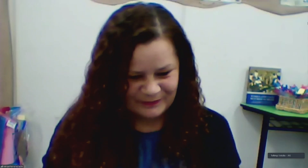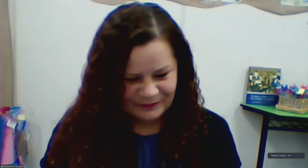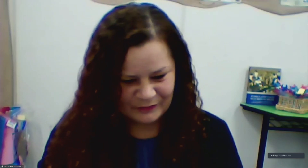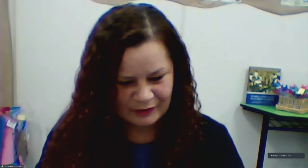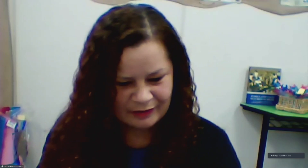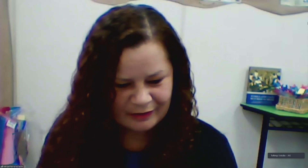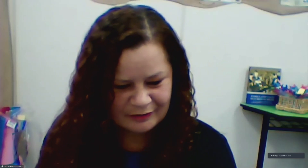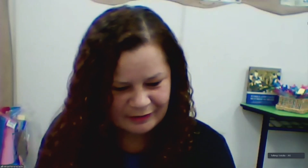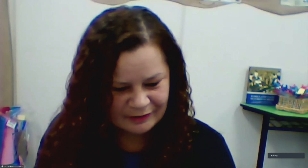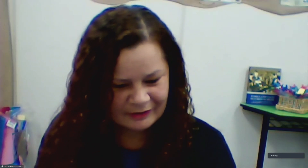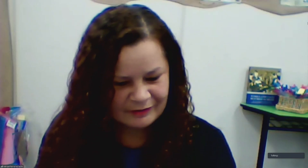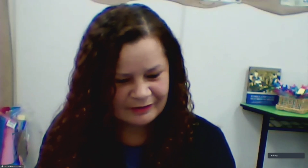Eu hoje